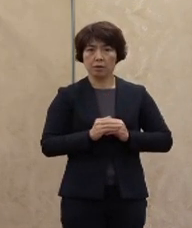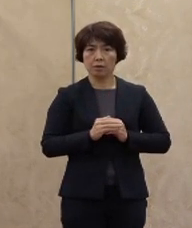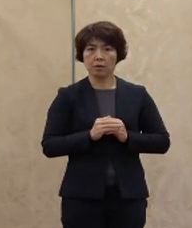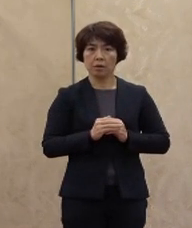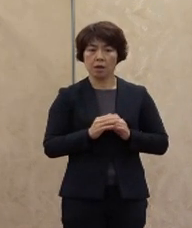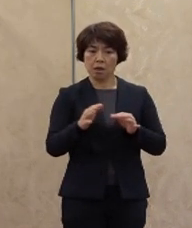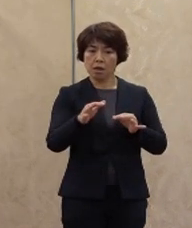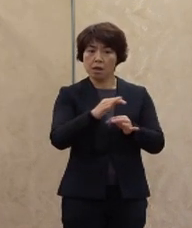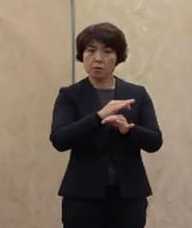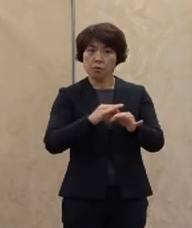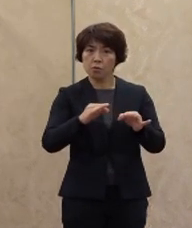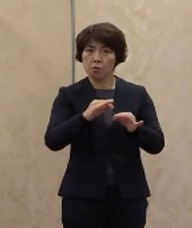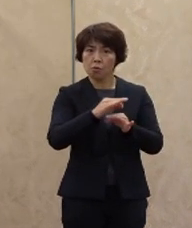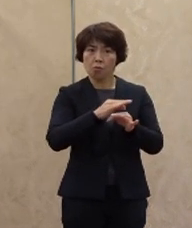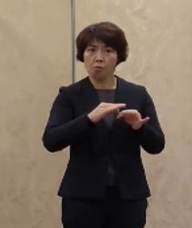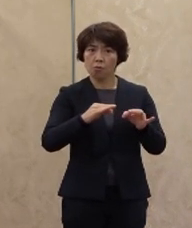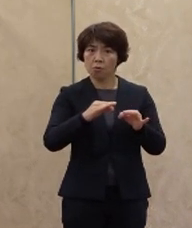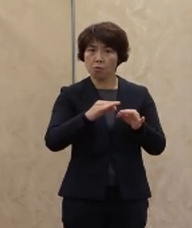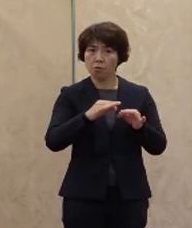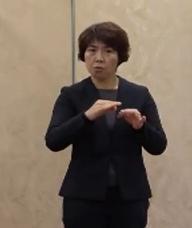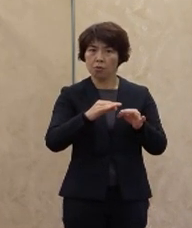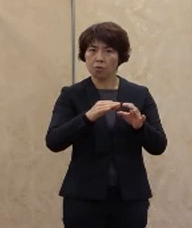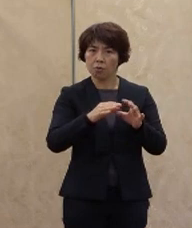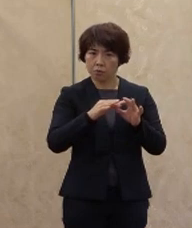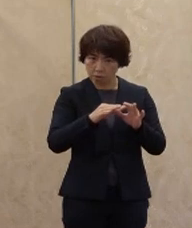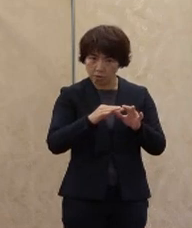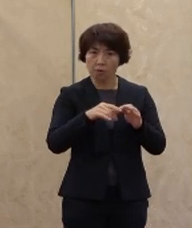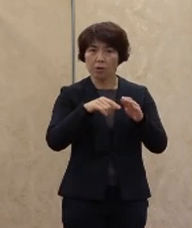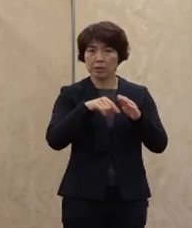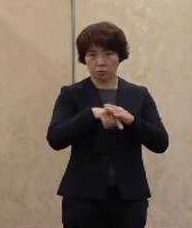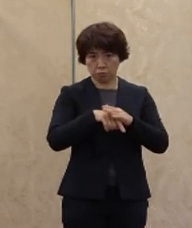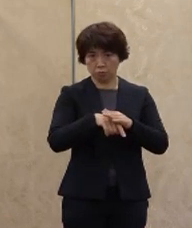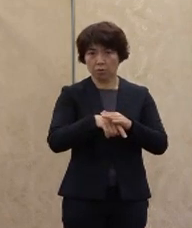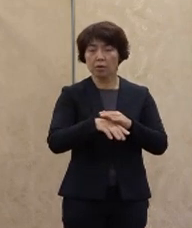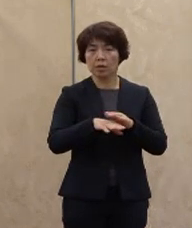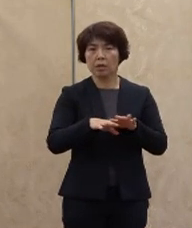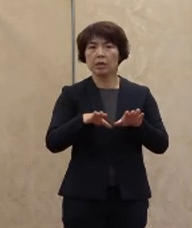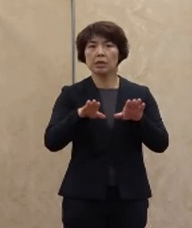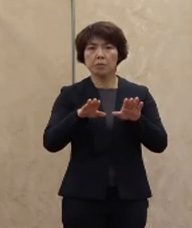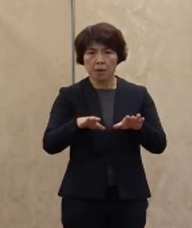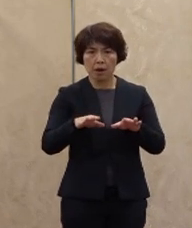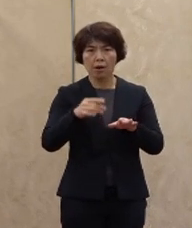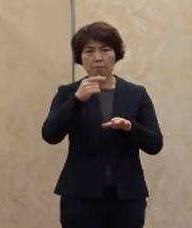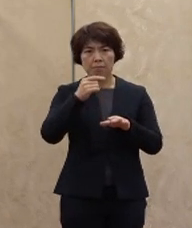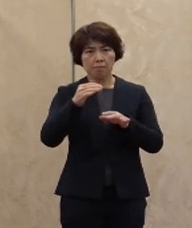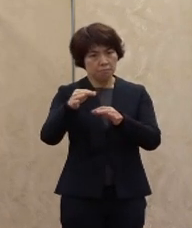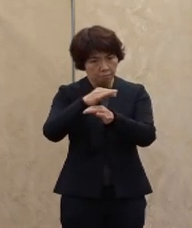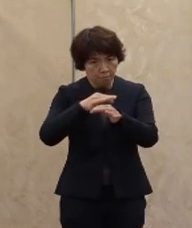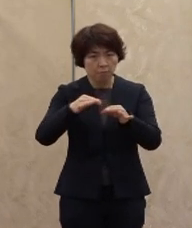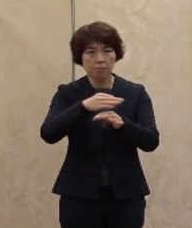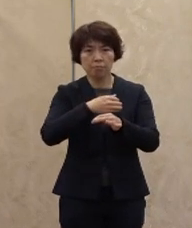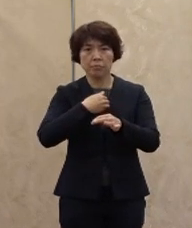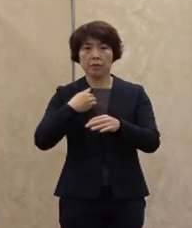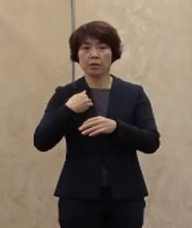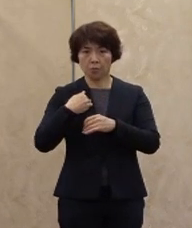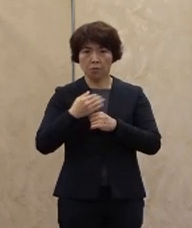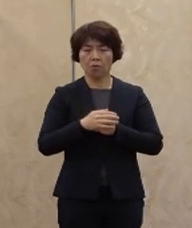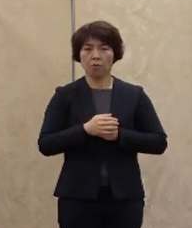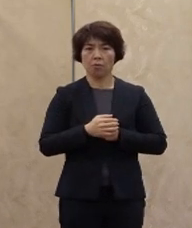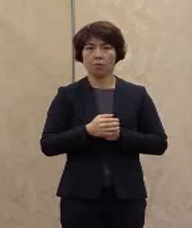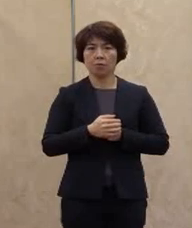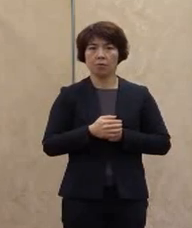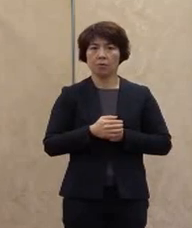その営業上の理由ですよね。今現在仮に収支が回ったとしても、それ